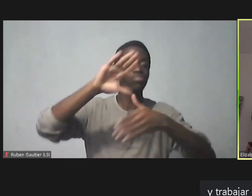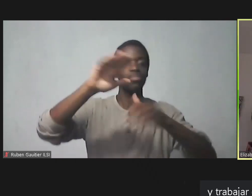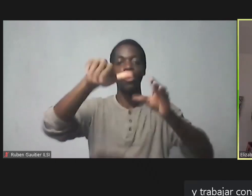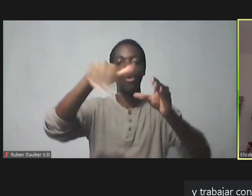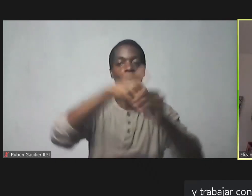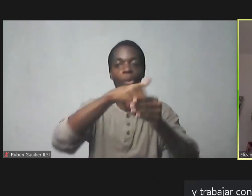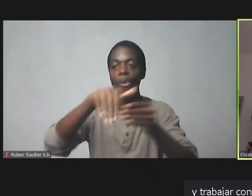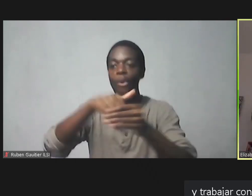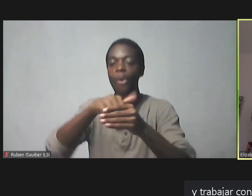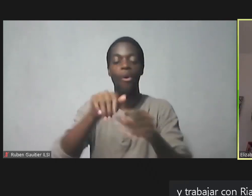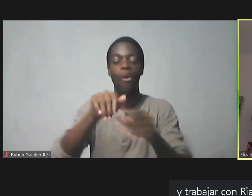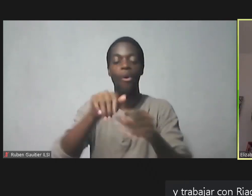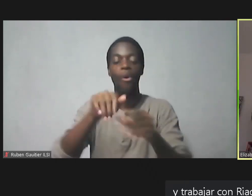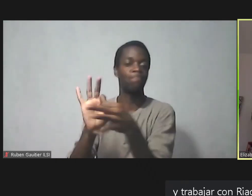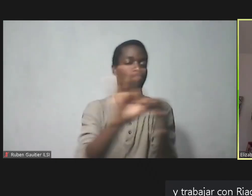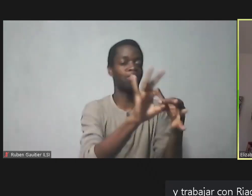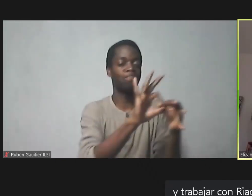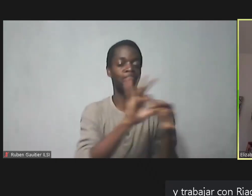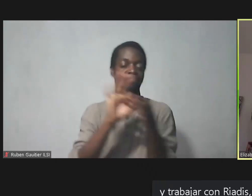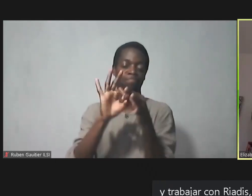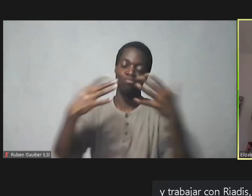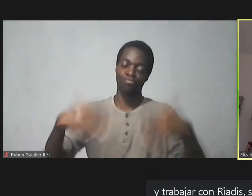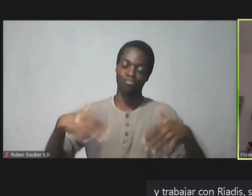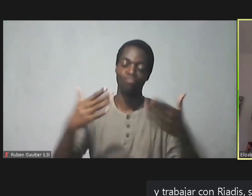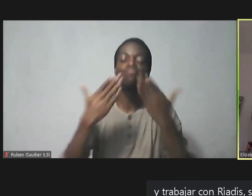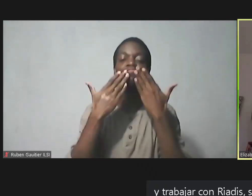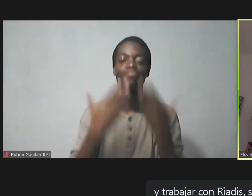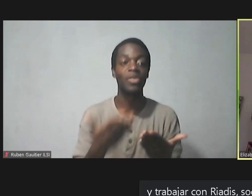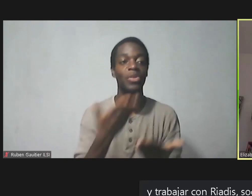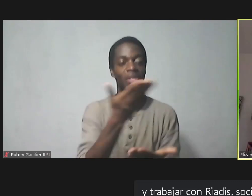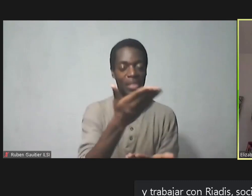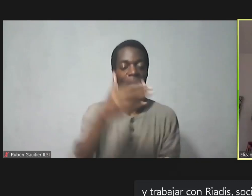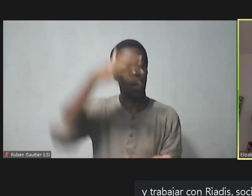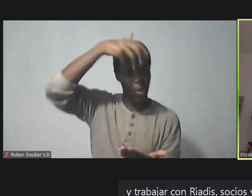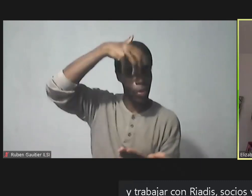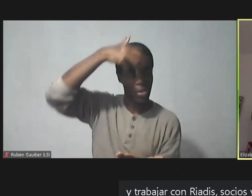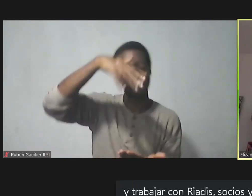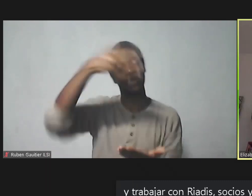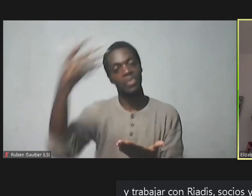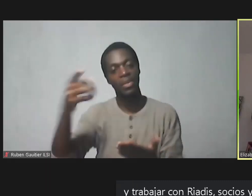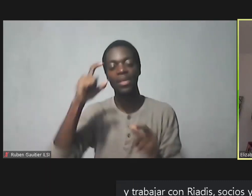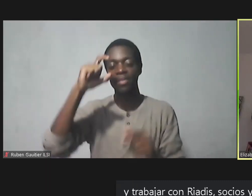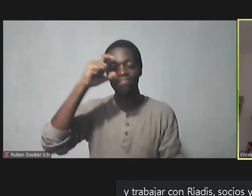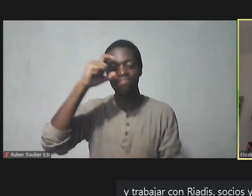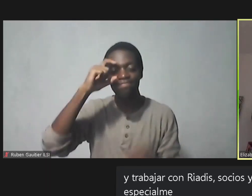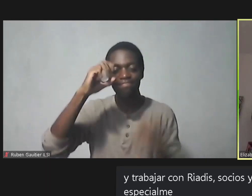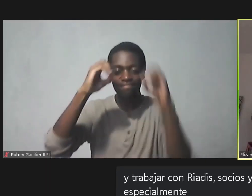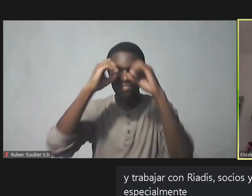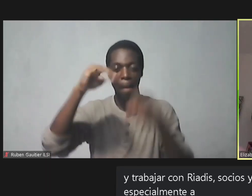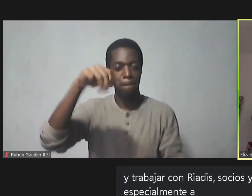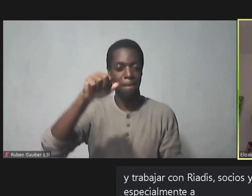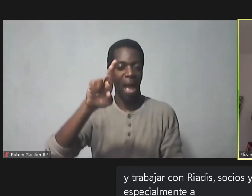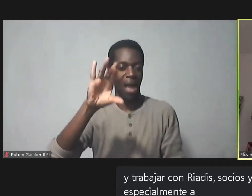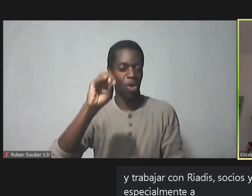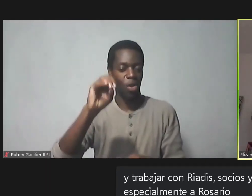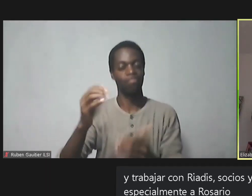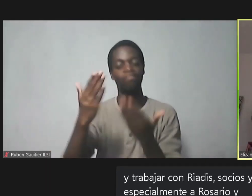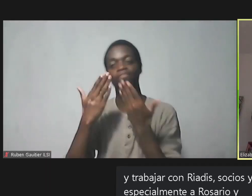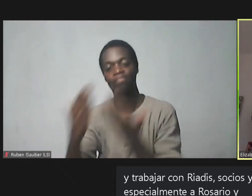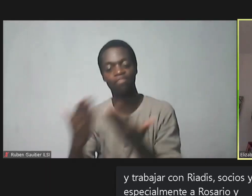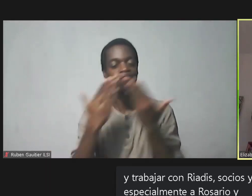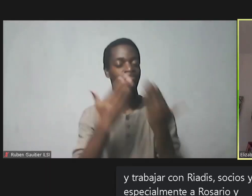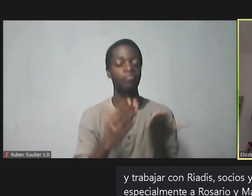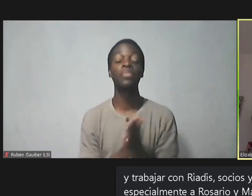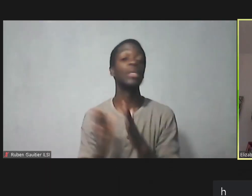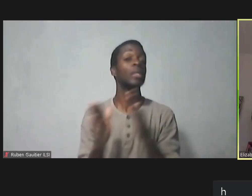especialmente gracias a Rosario y Mario. Y hoy presento en nombre del Grupo de Partes Interesadas de